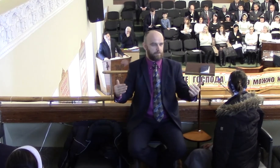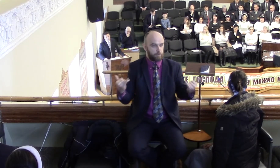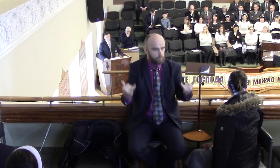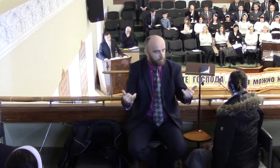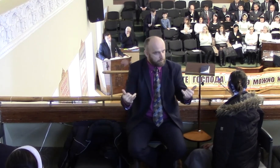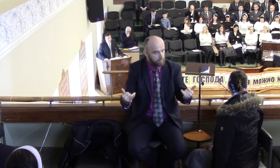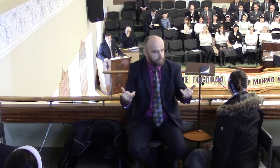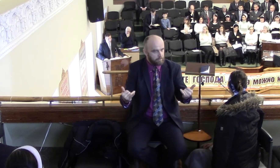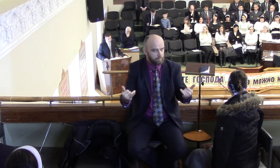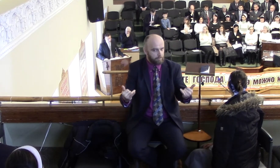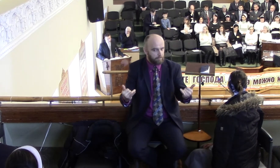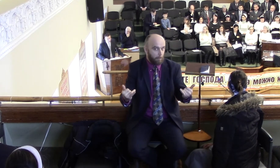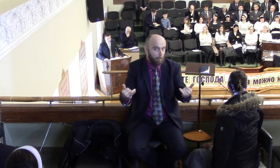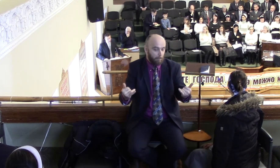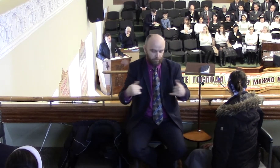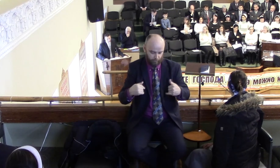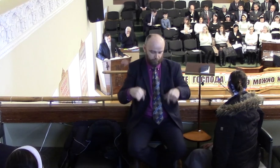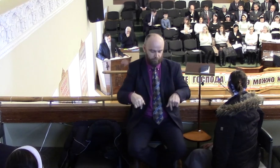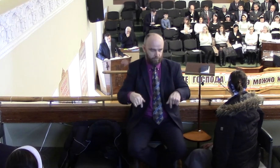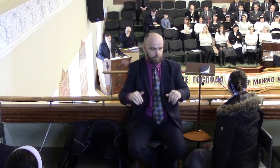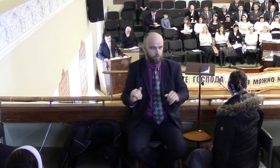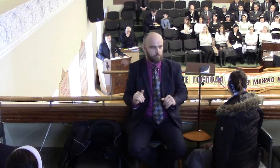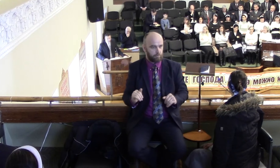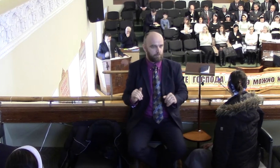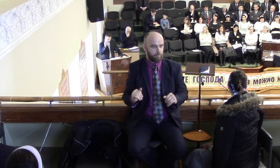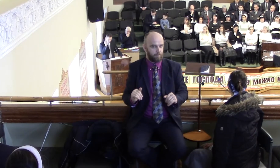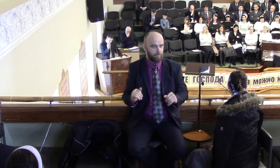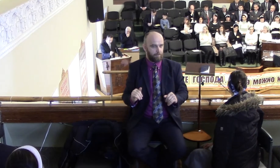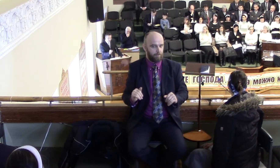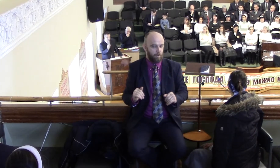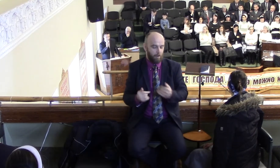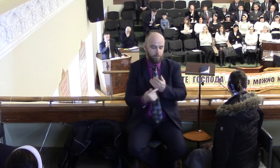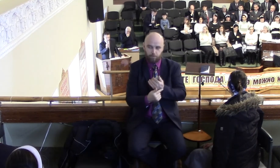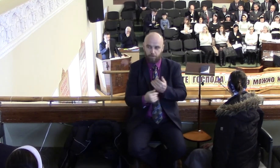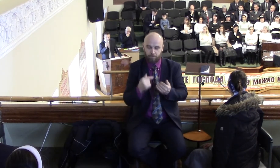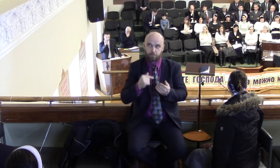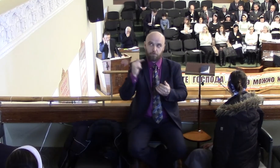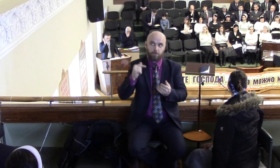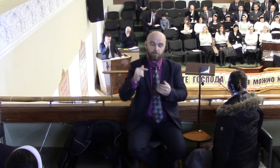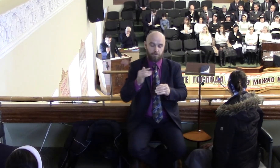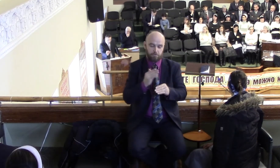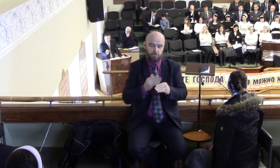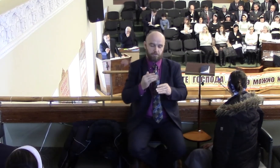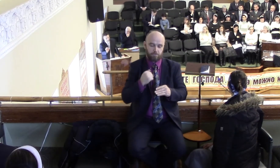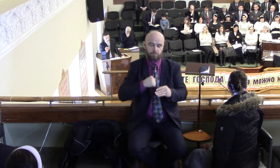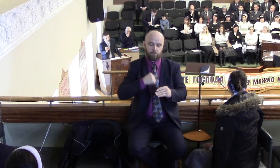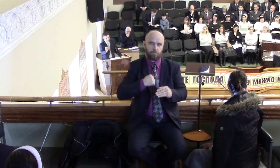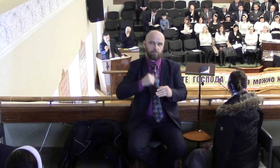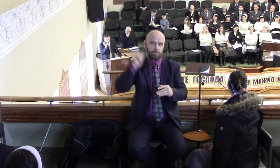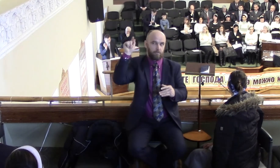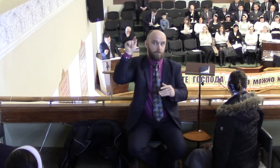Это великая привилегия спасенного человека, братья и сестры. Это та уверенность, которая дается Духом